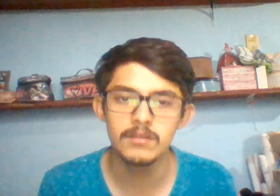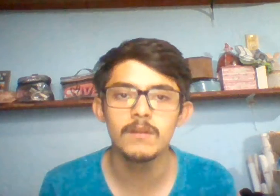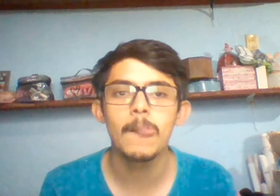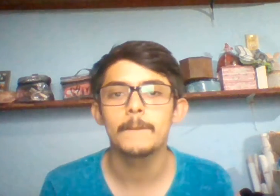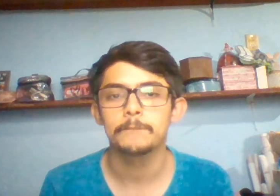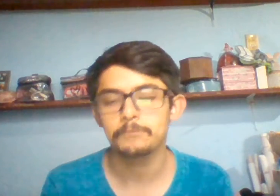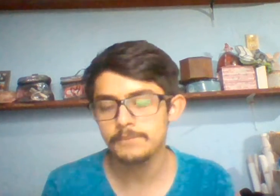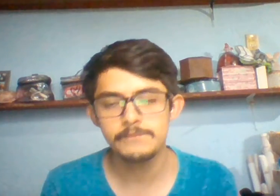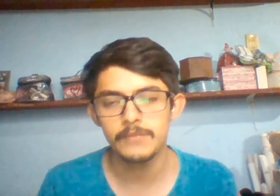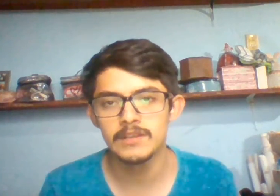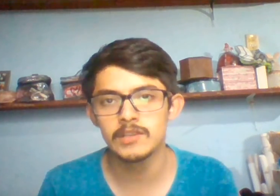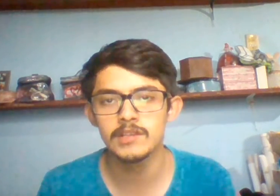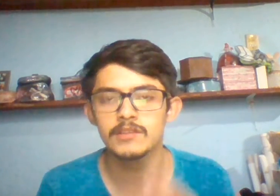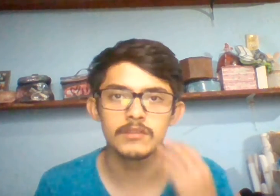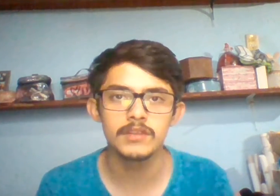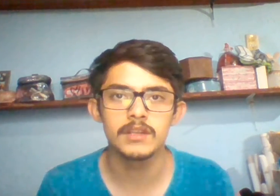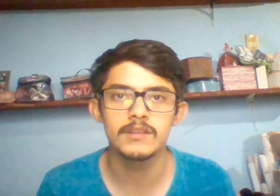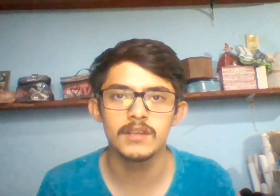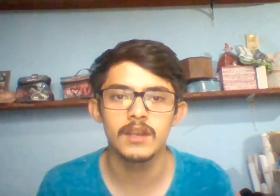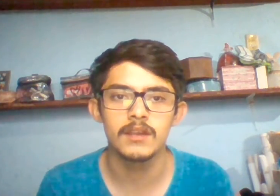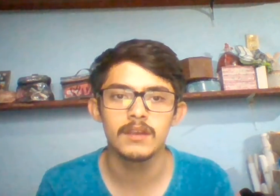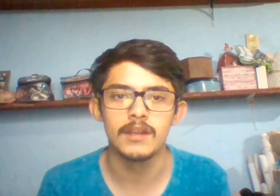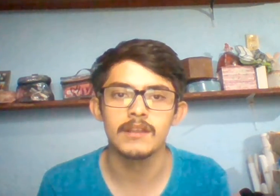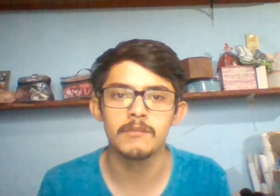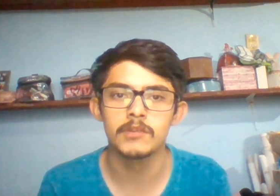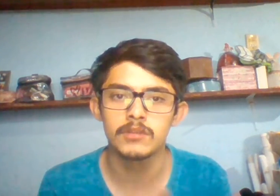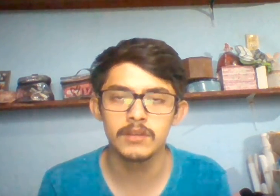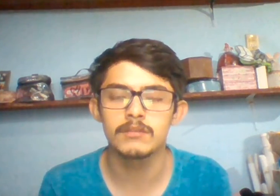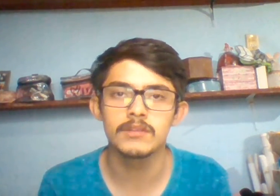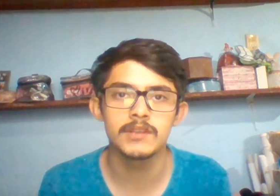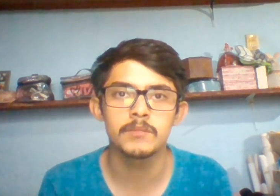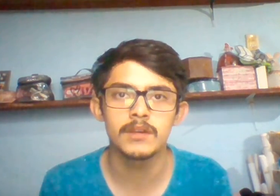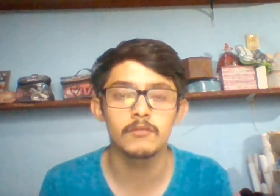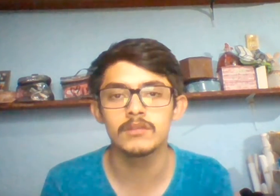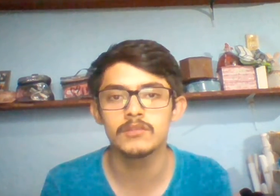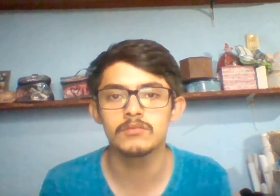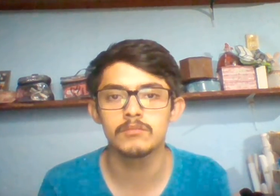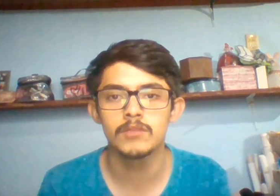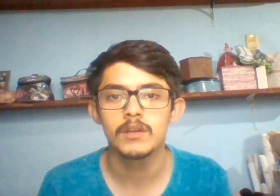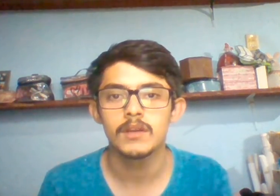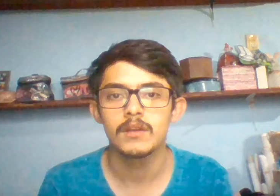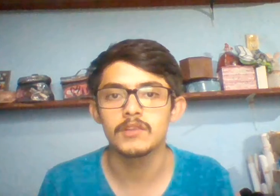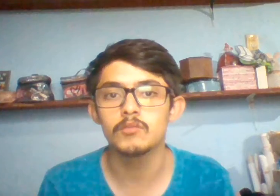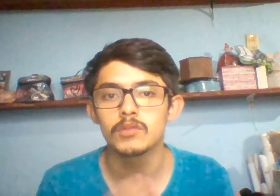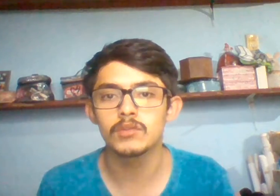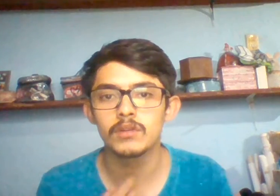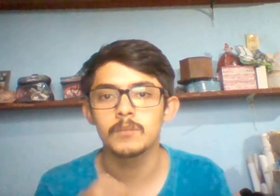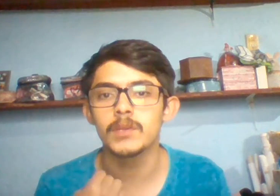precisión. Entonces esto nos quiere decir que el motor reductor siempre, bueno, es un motor de